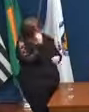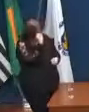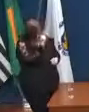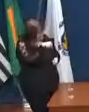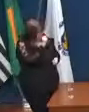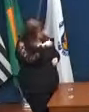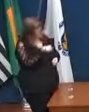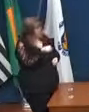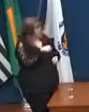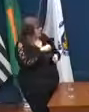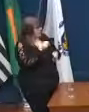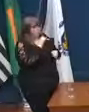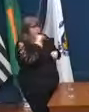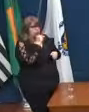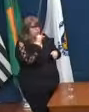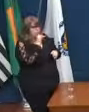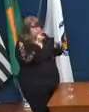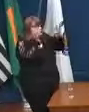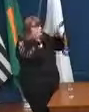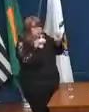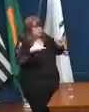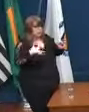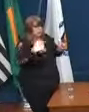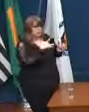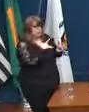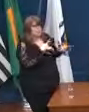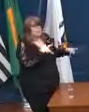E quando toca no assunto saúde,